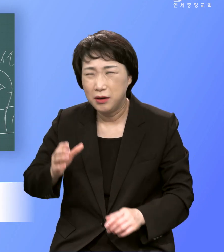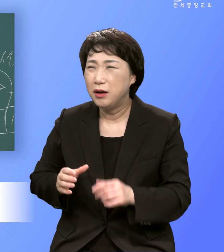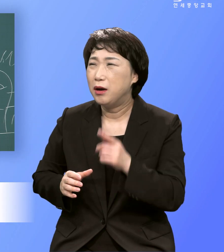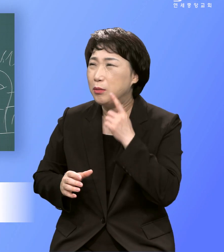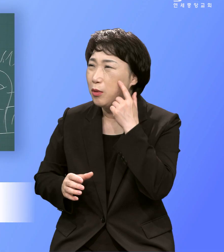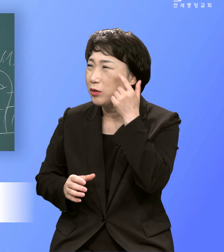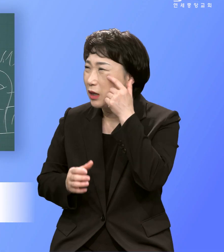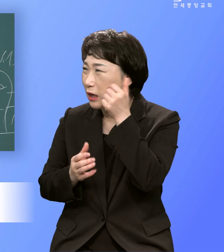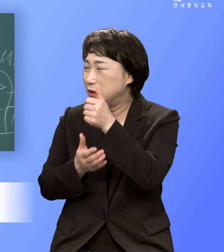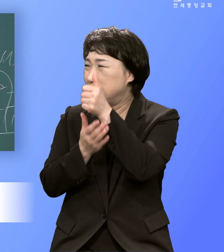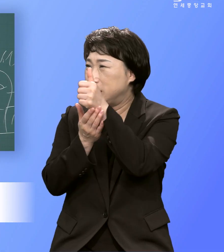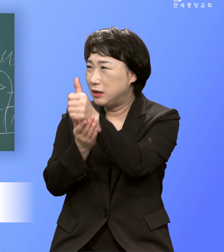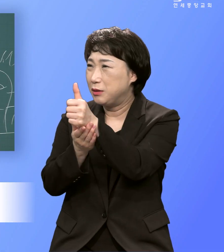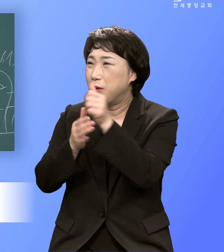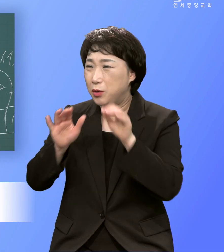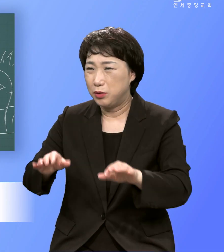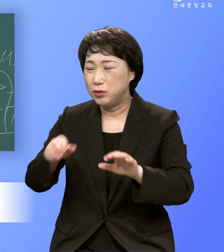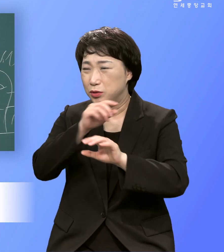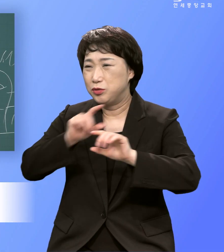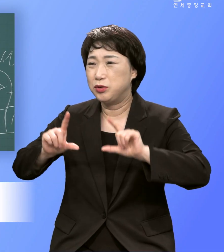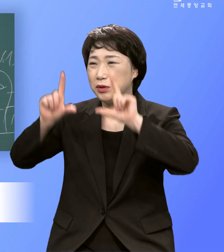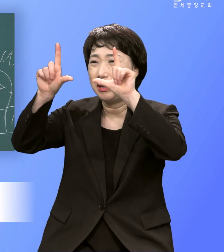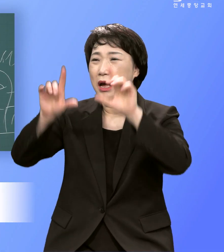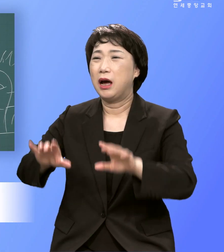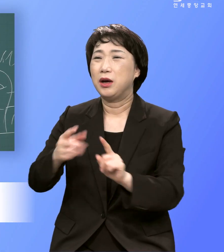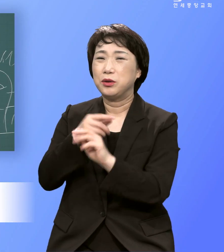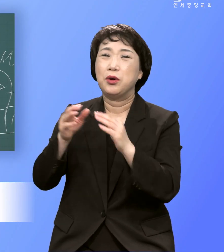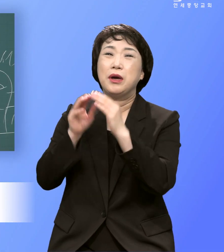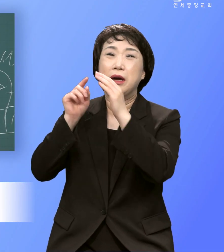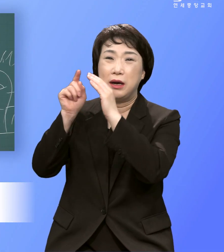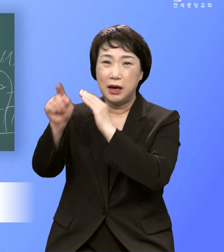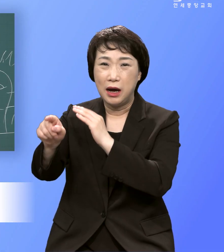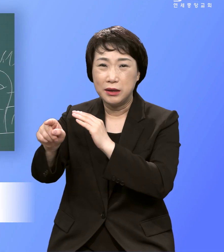나 오늘 주일날 교회 가서